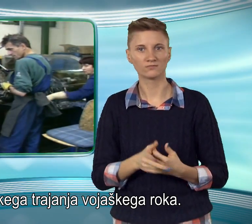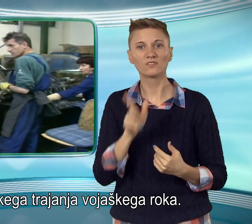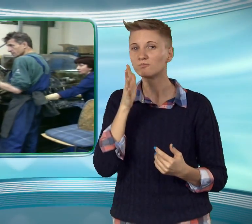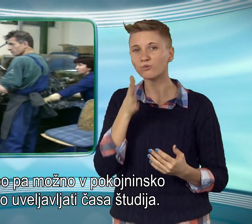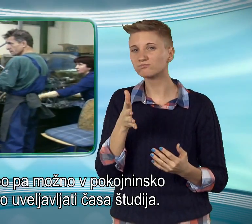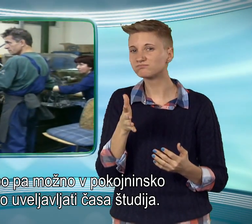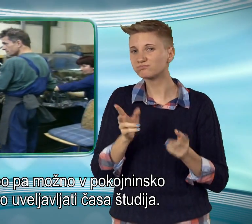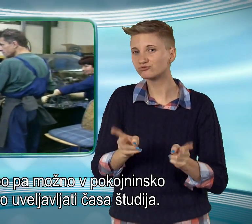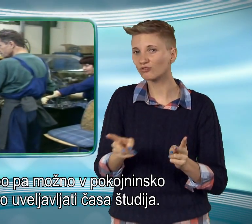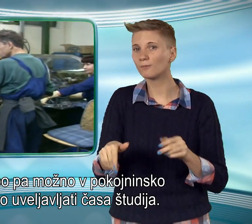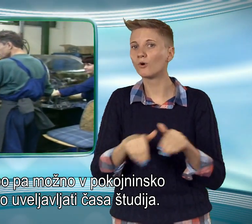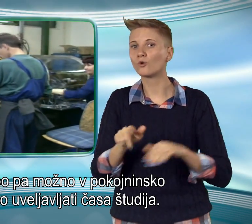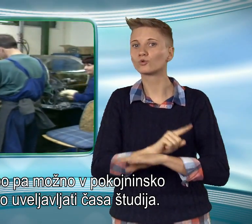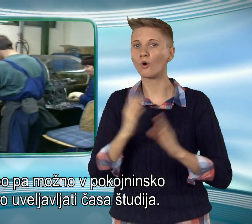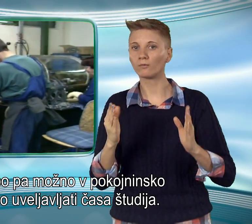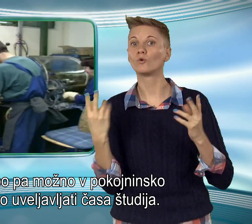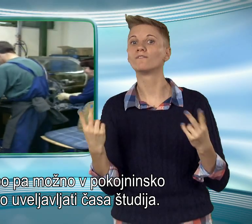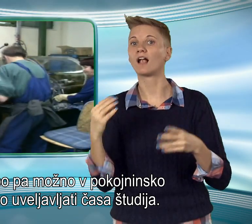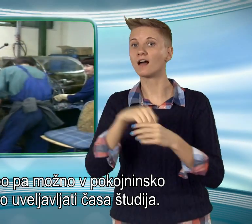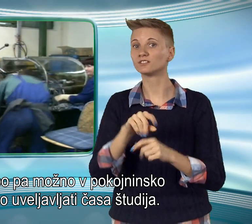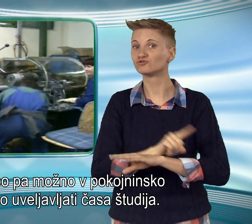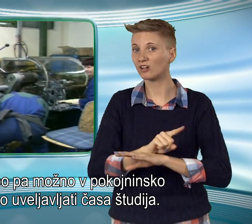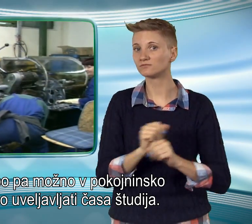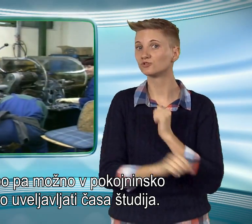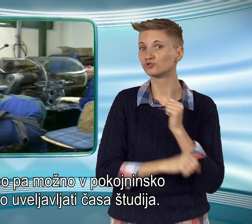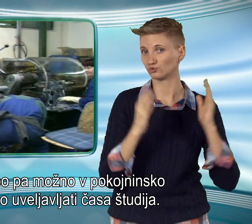Ne bo pa možno v pokojninsko dobo uveljavljati tudi čas študija.